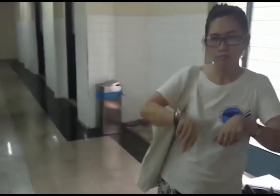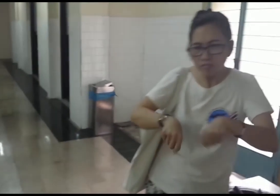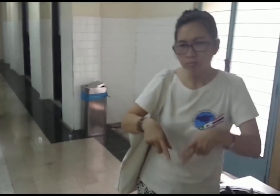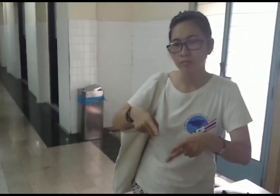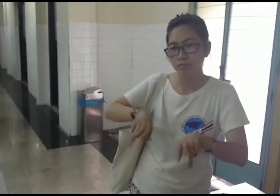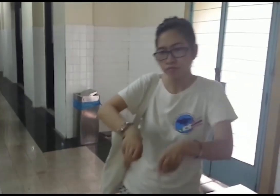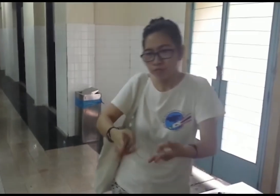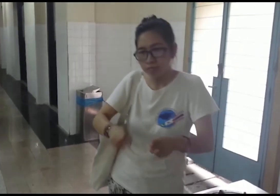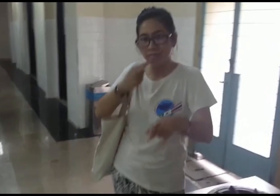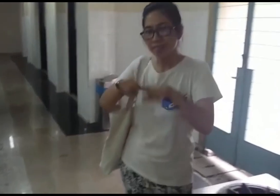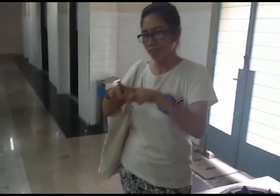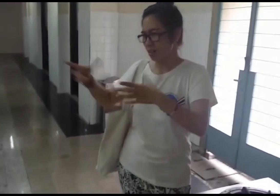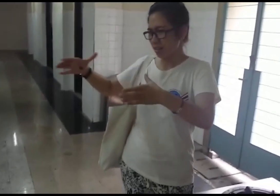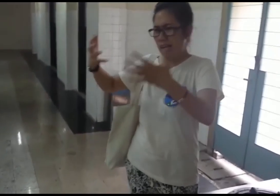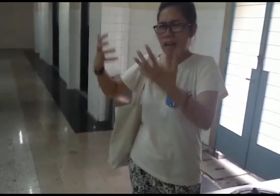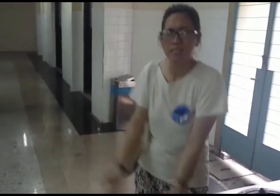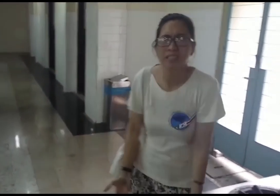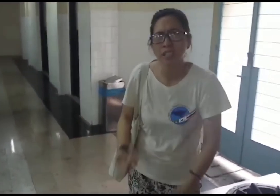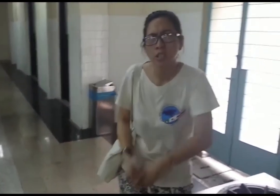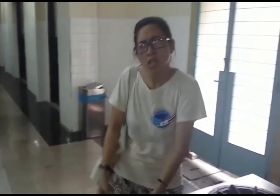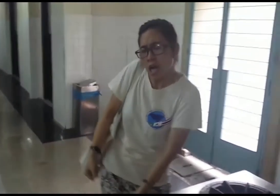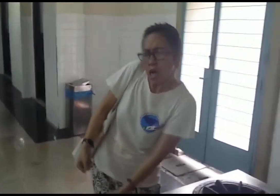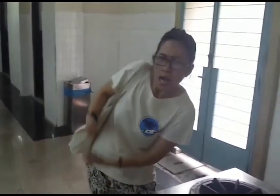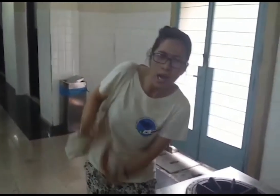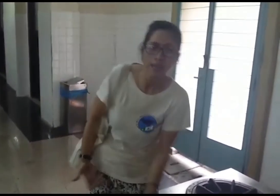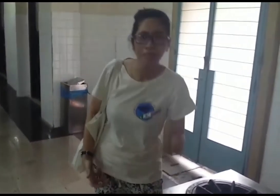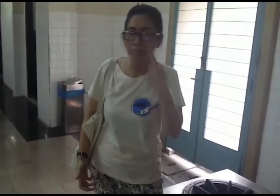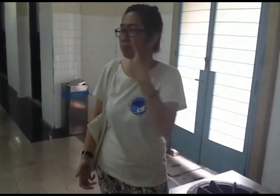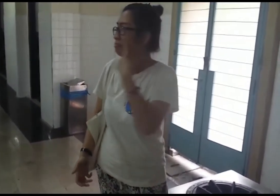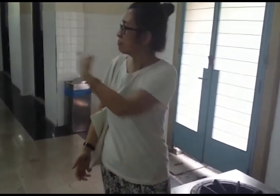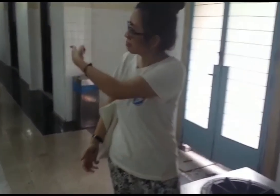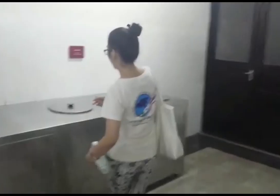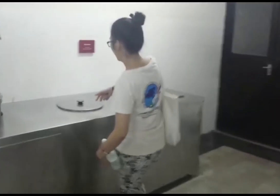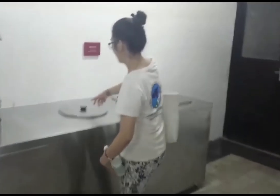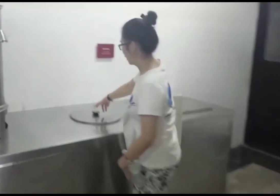Jetzt sehen wir gleich Softeisbehälter. Die sind sowas von schwer.